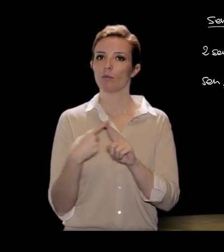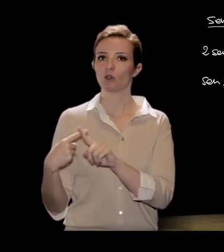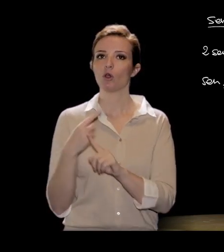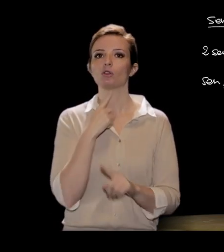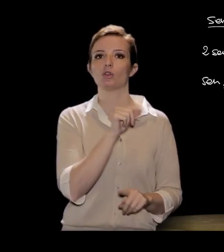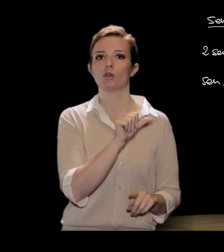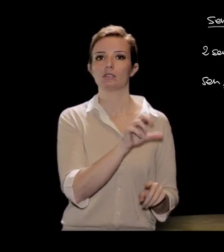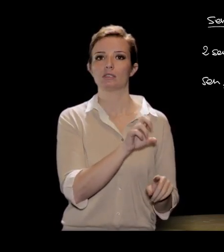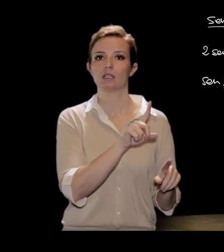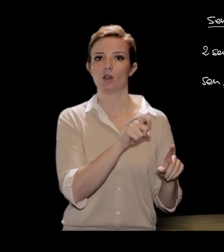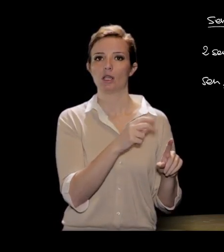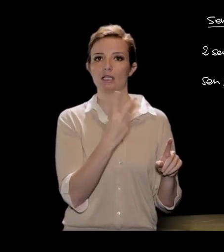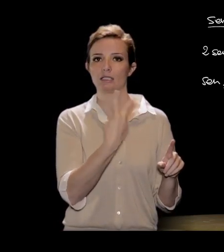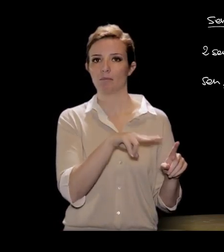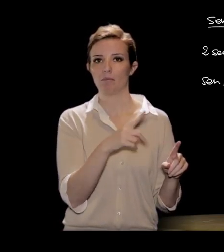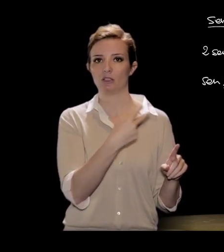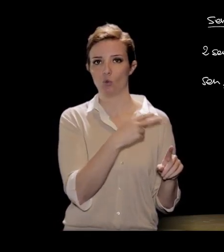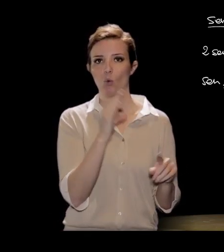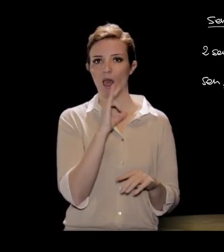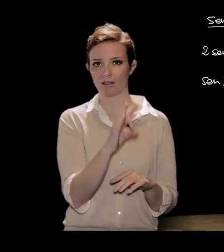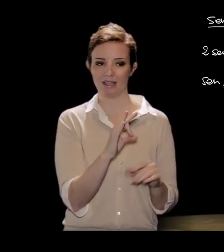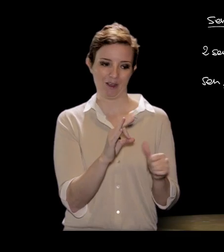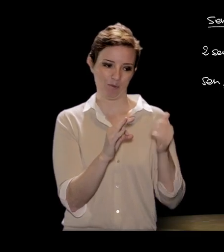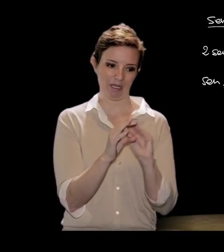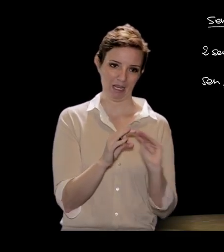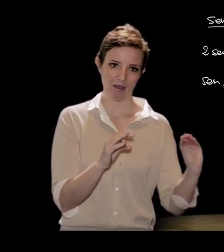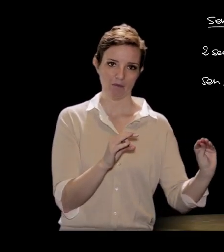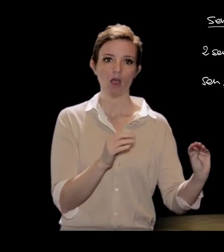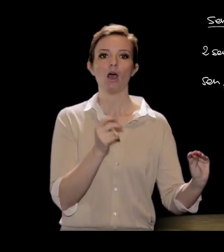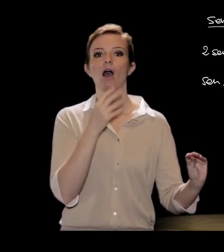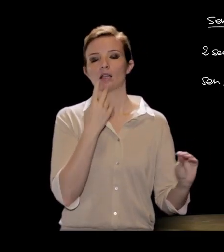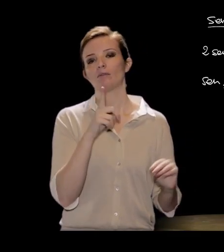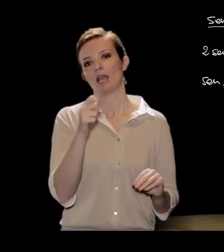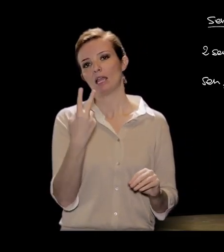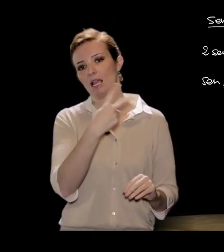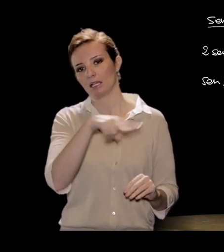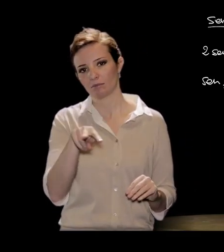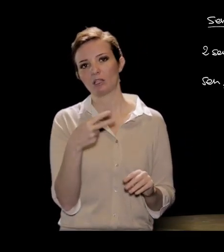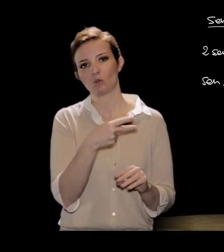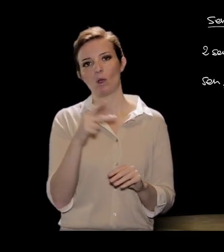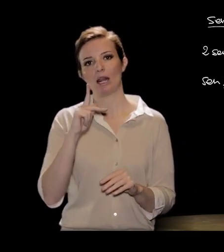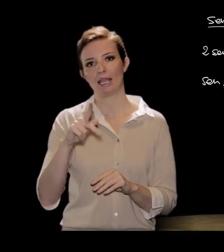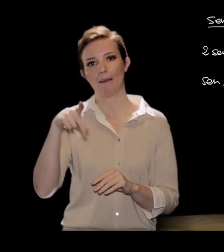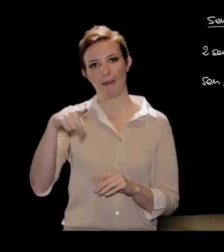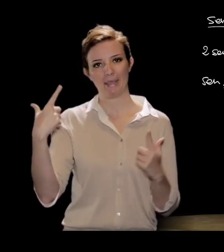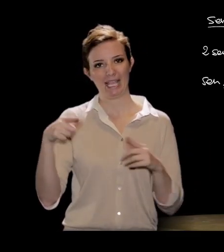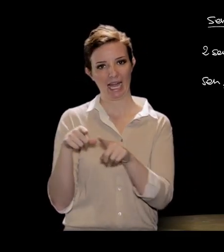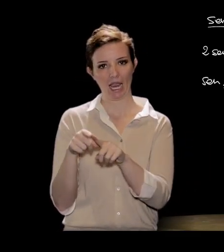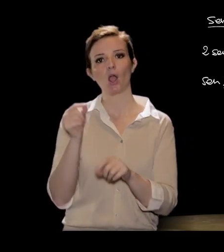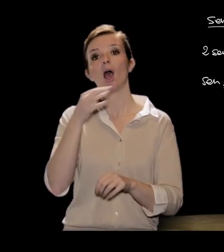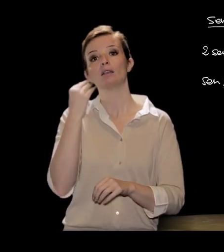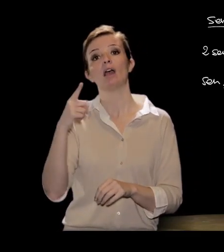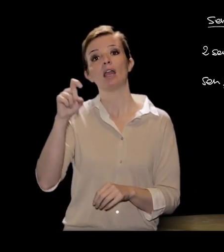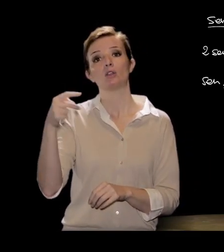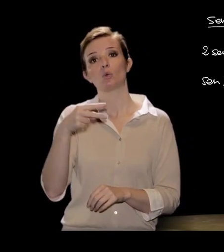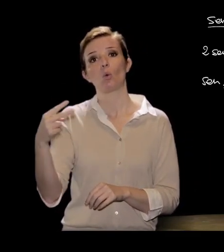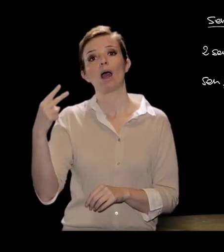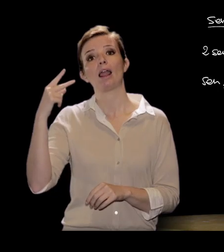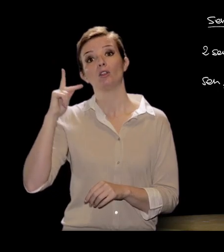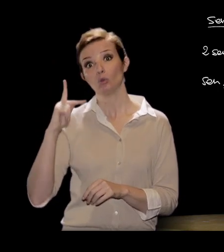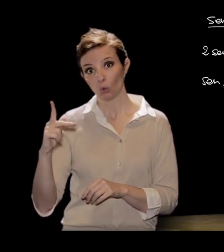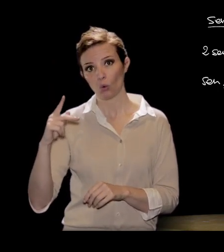0, primo fattore, vuol dire x mezzi uguale a k pi greco, ossia x uguale a 2 k pi